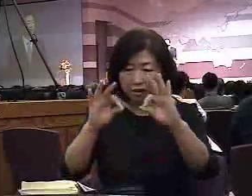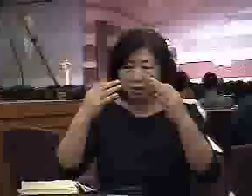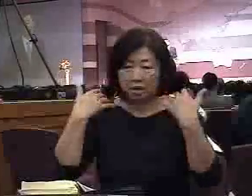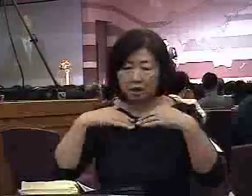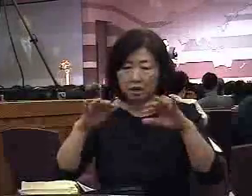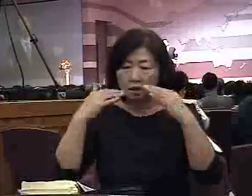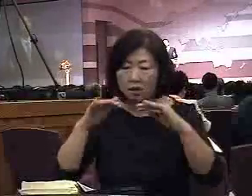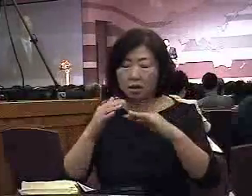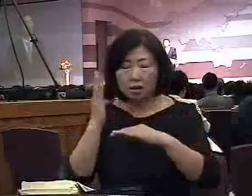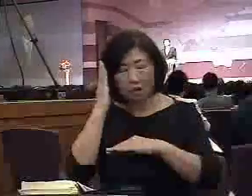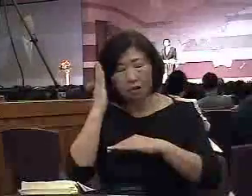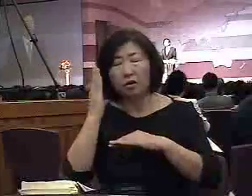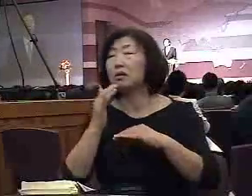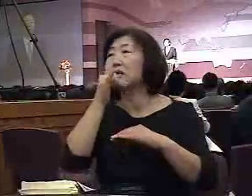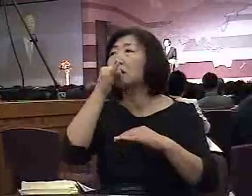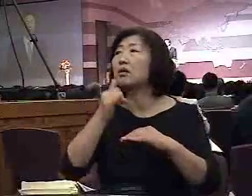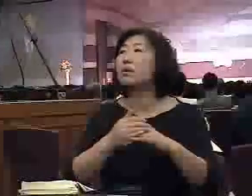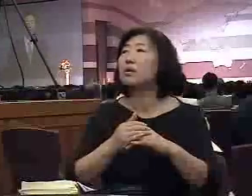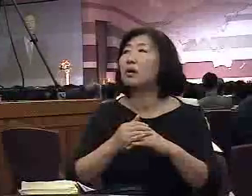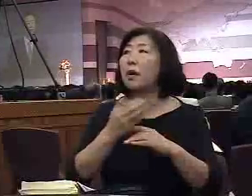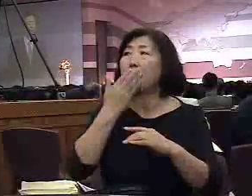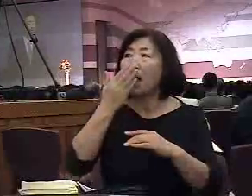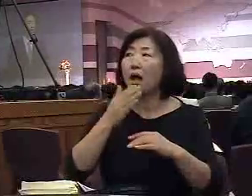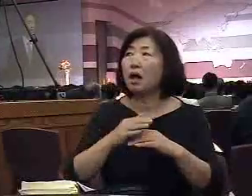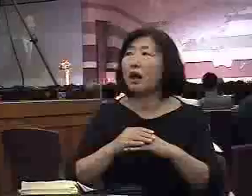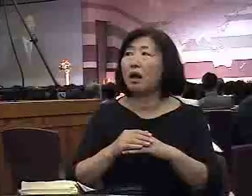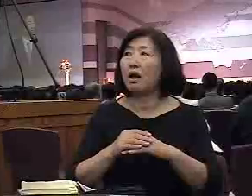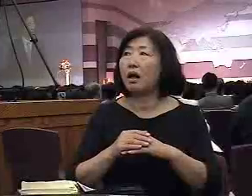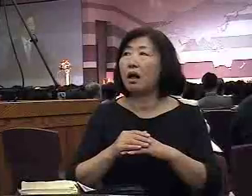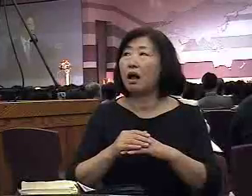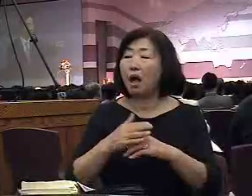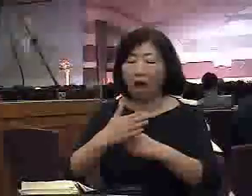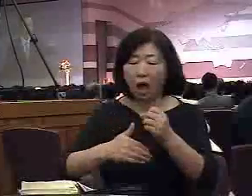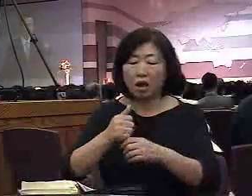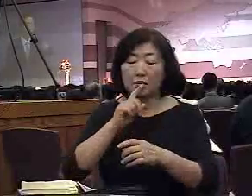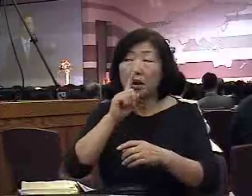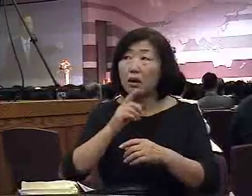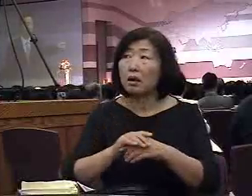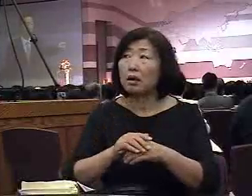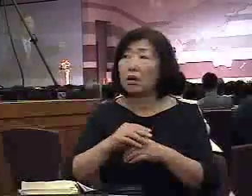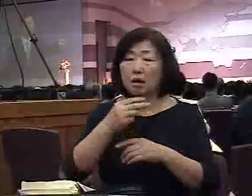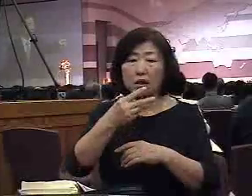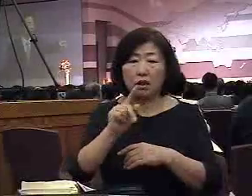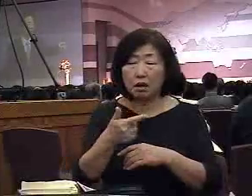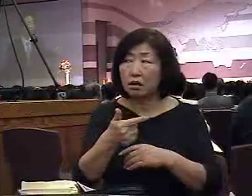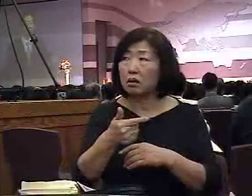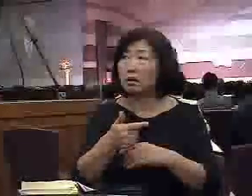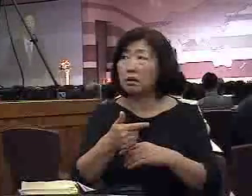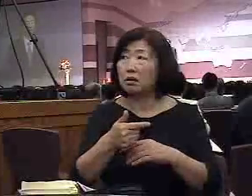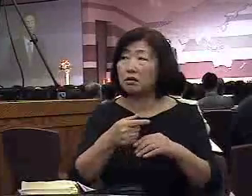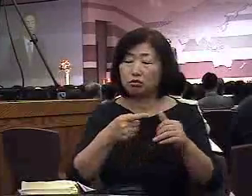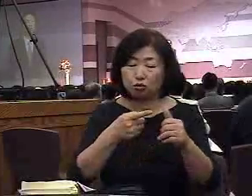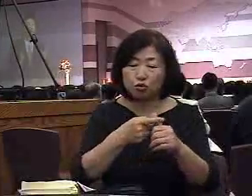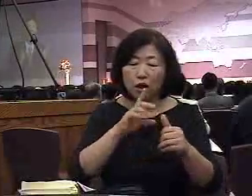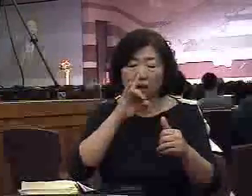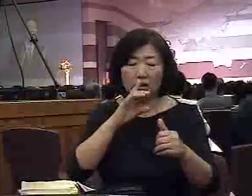같이 잤잖아요. 이게 어떻게 가능합니까? 하나님이 한마디 하신 거죠. 니네 다니엘 건드리면 죽어. 입 닫어.